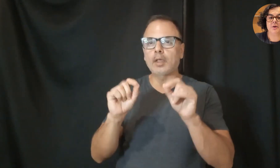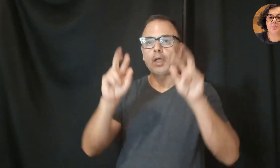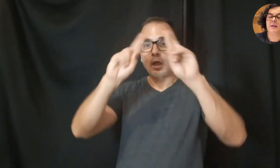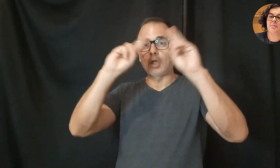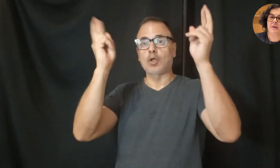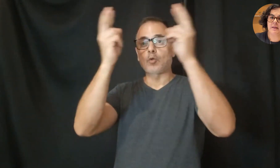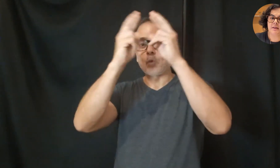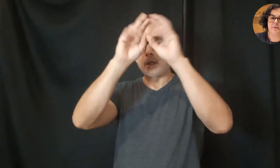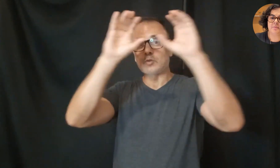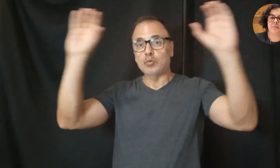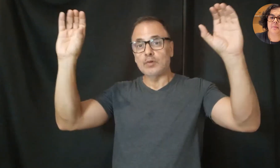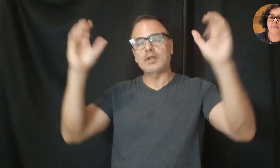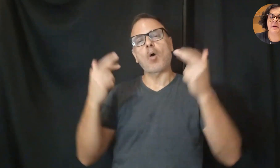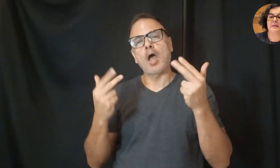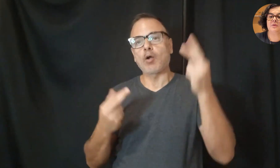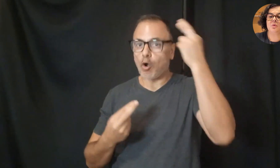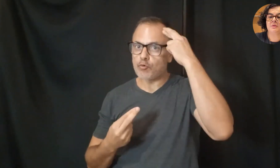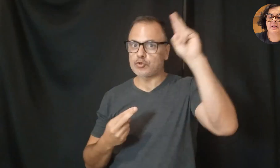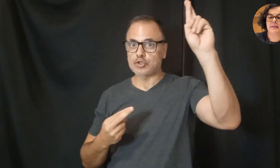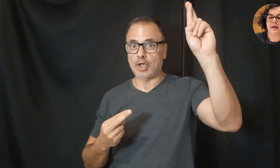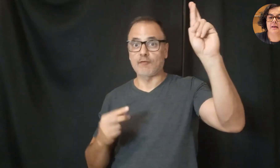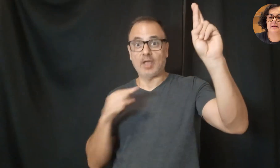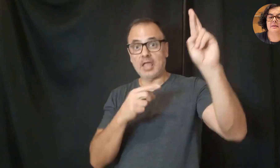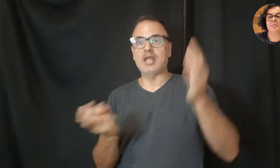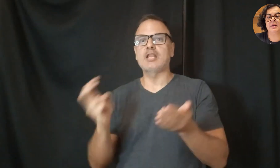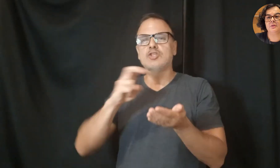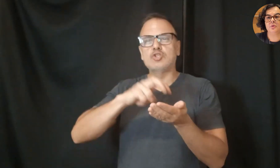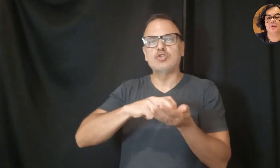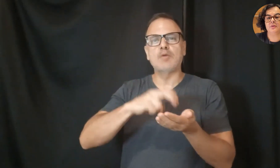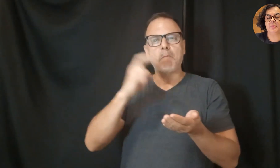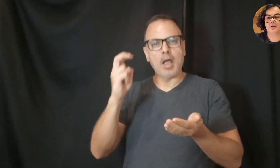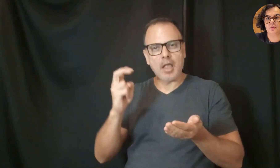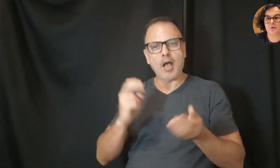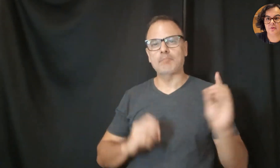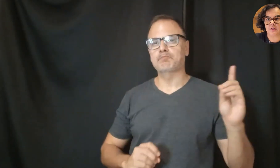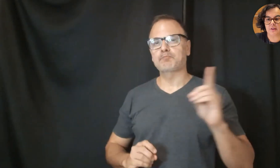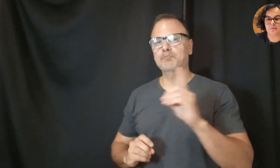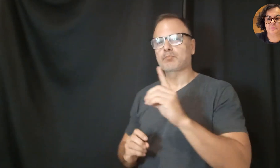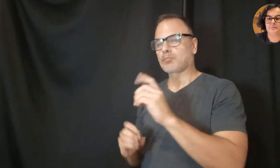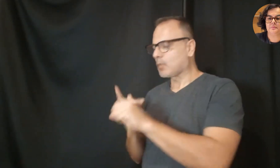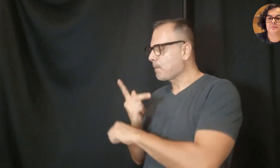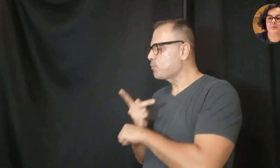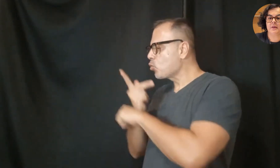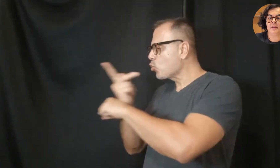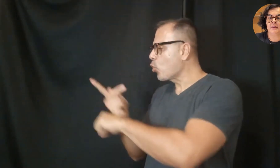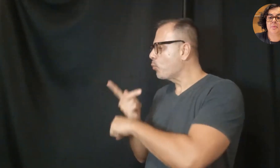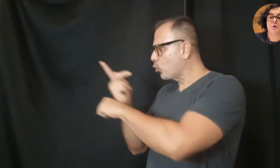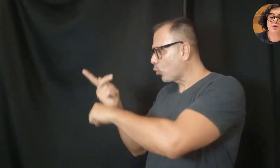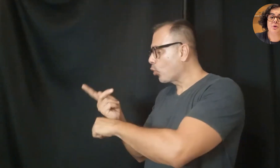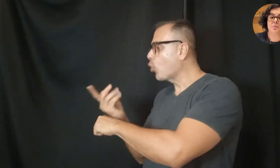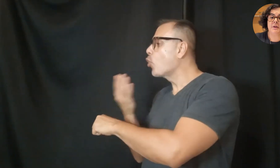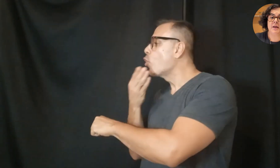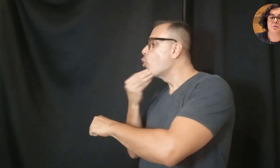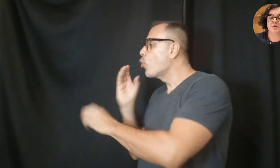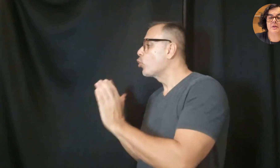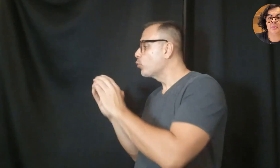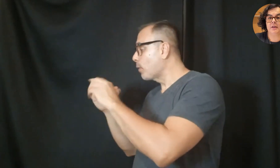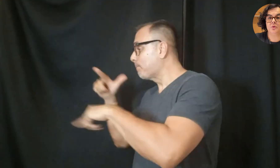pela manhã para contratar trabalhadores para sua vinha. Depois de combinar com os